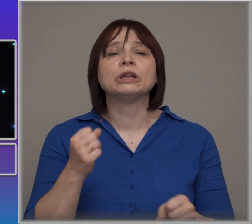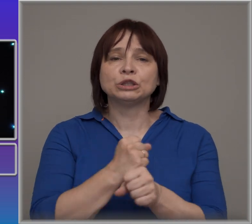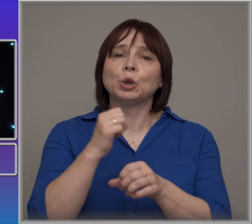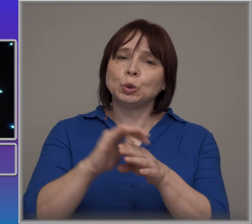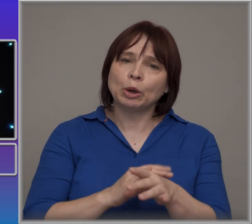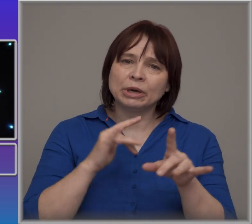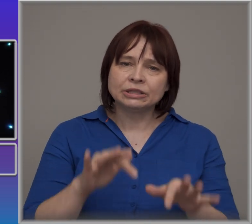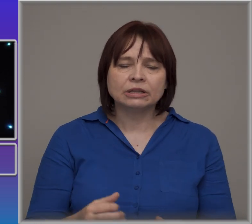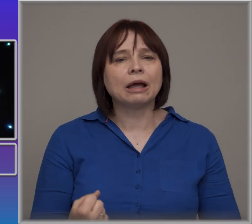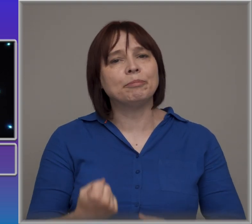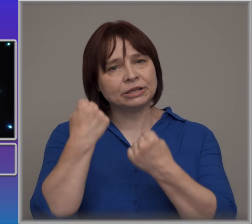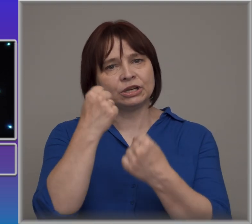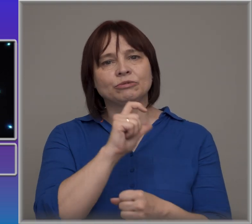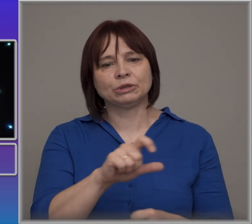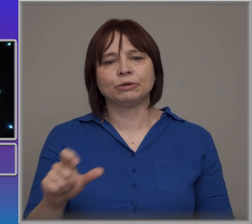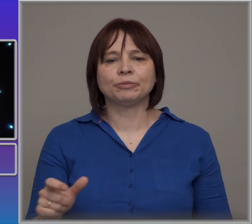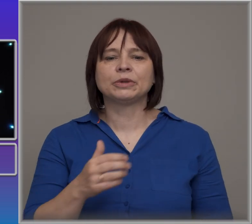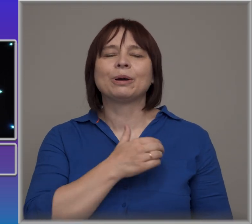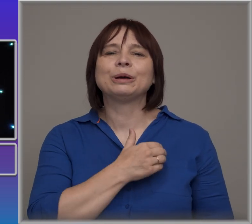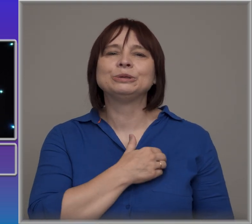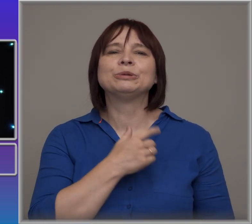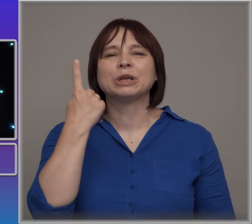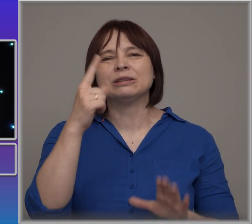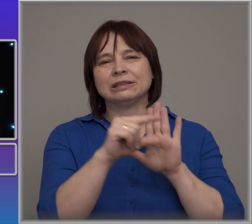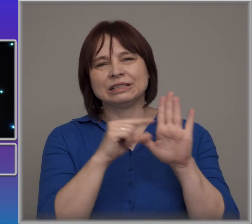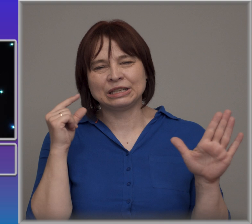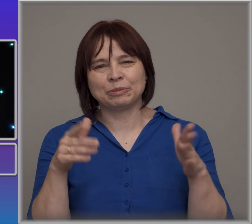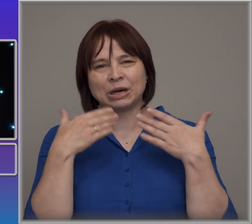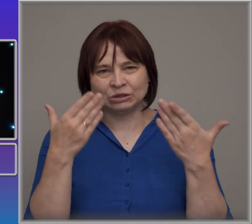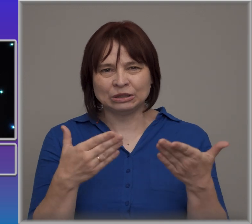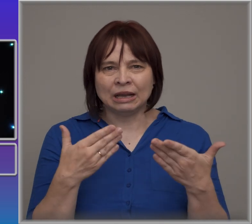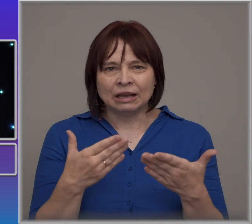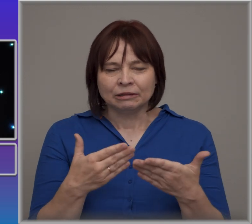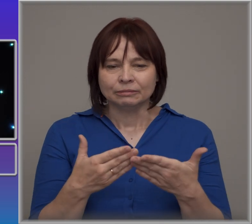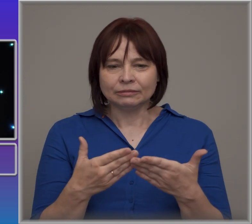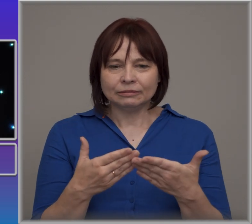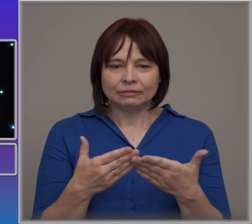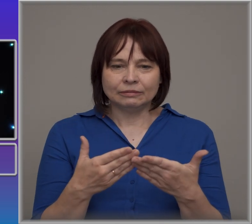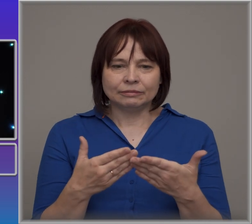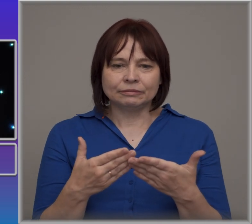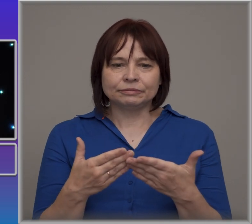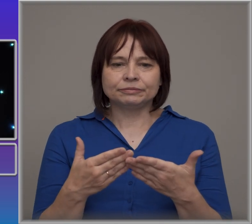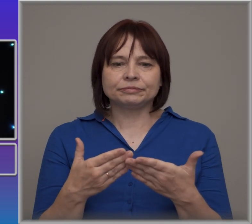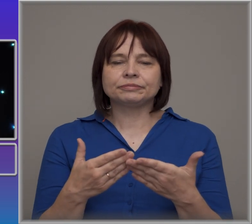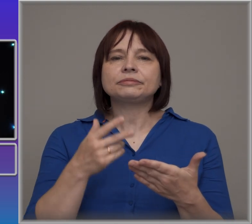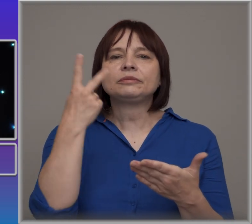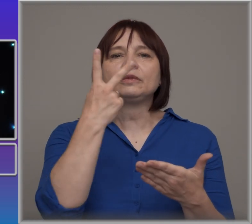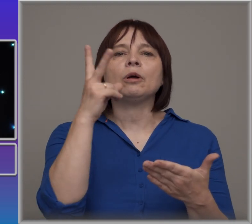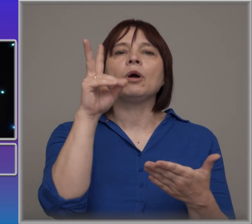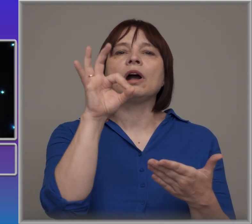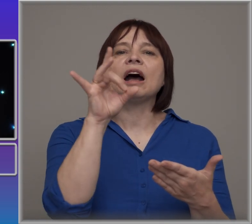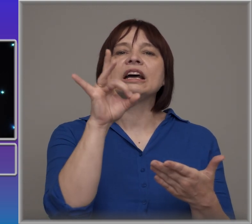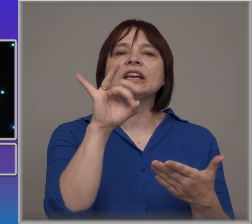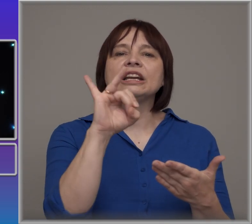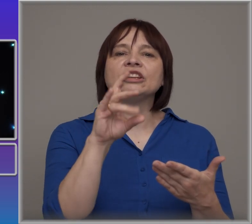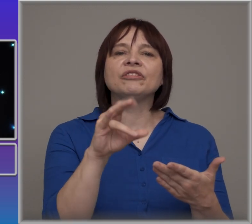эти карантины, продолжает существовать. Мы делаем потихоньку ремонт, и действительно, слава Господу за это. Мы помогаем